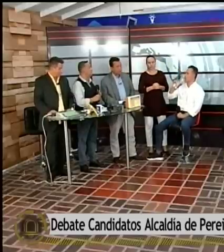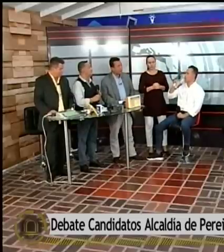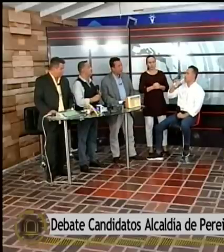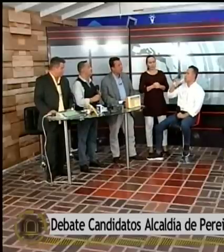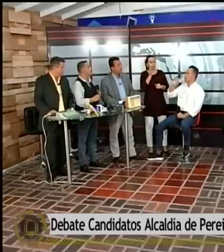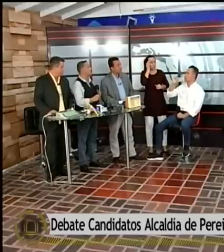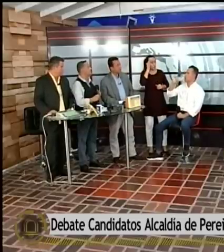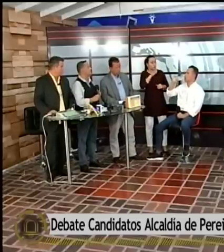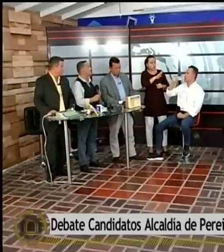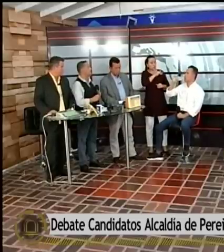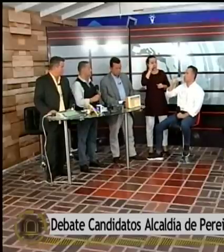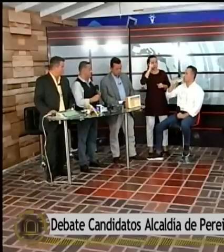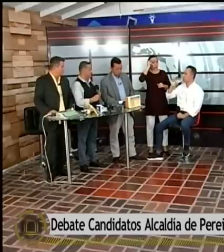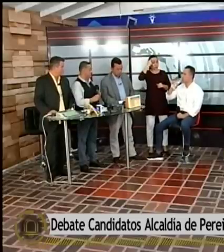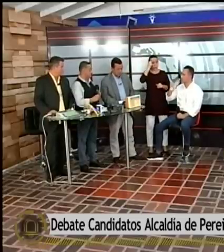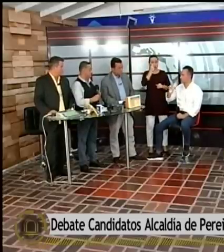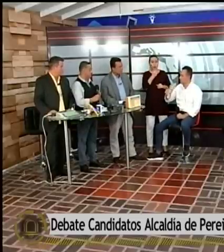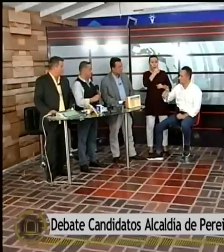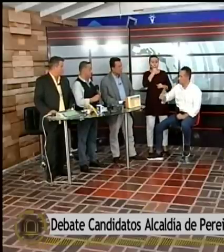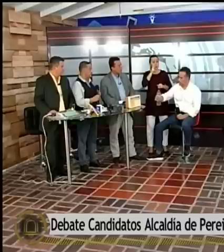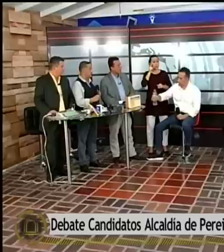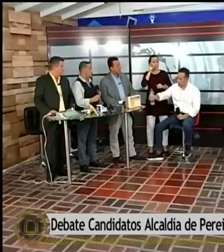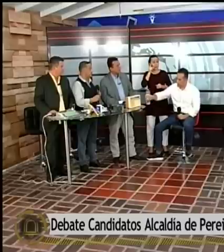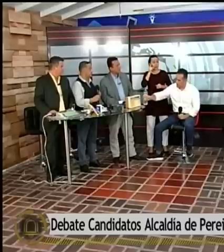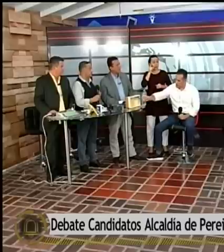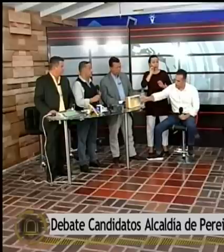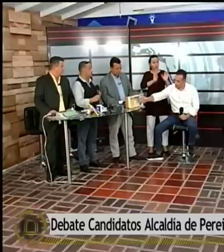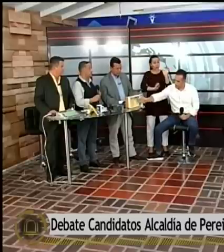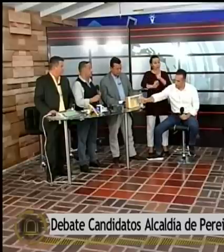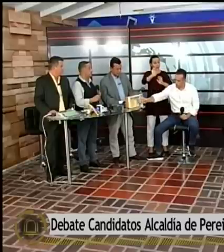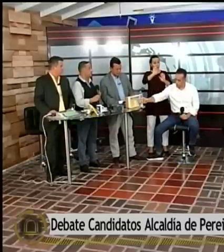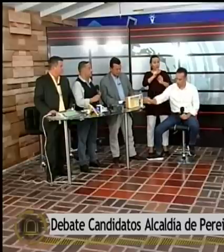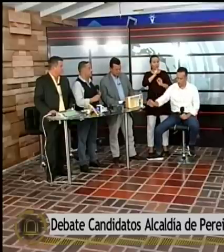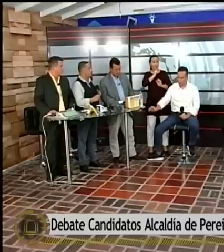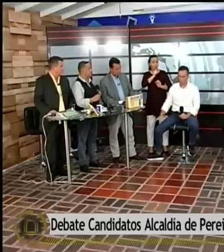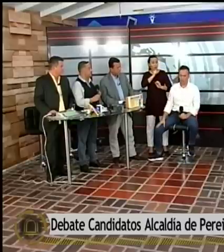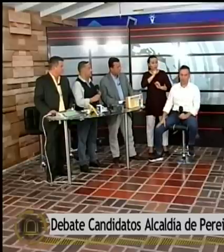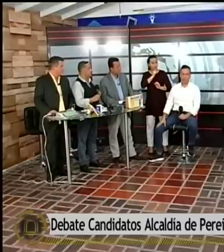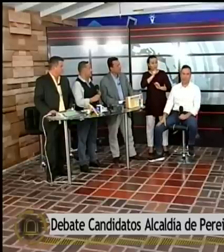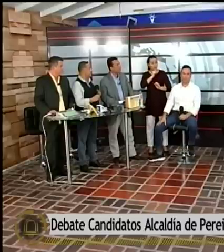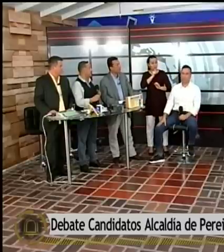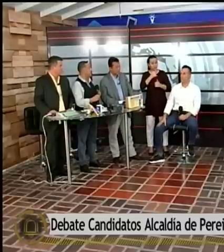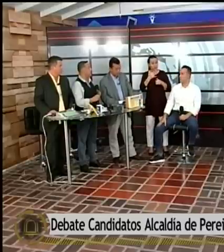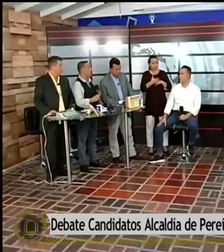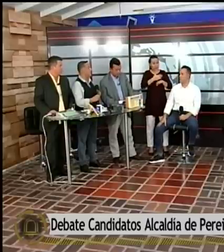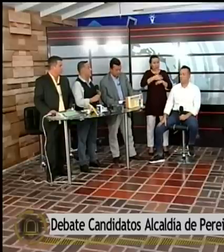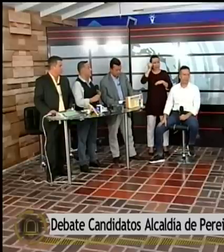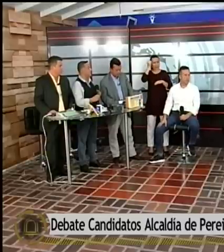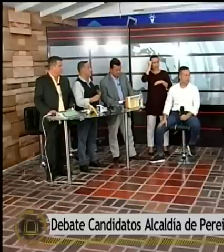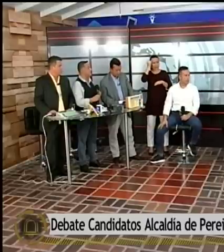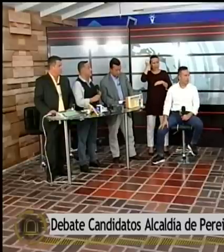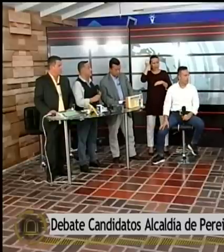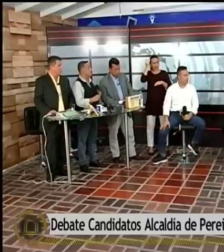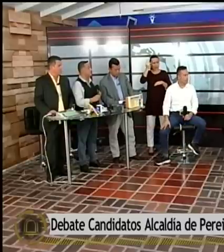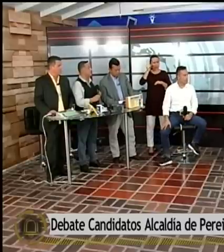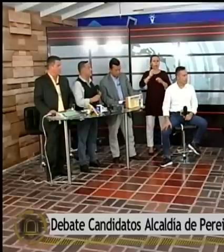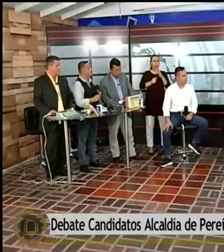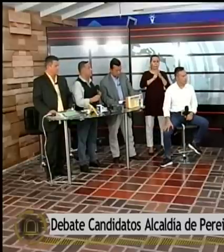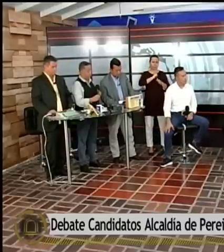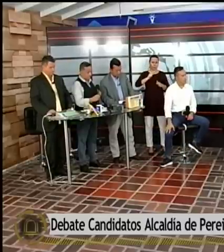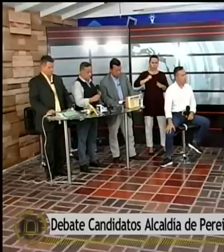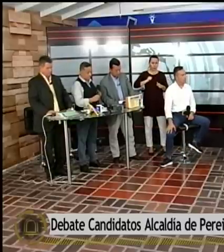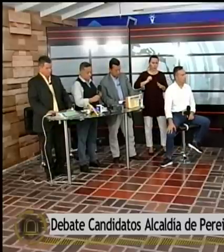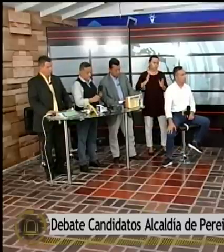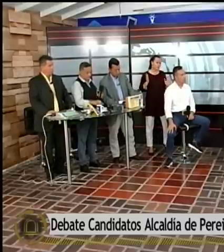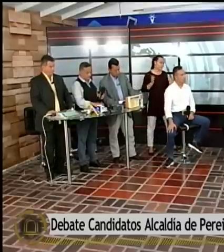eventual gobierno, ¿ustedes están comprometidos con los pereiranos a defender Aguas y Aguas, que está a punto de ser privatizada? Doctor Carlos Alfredo. Sí, ese es mi compromiso. Yo creo que uno de